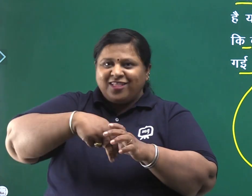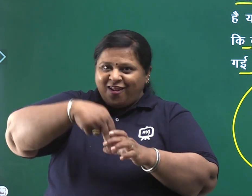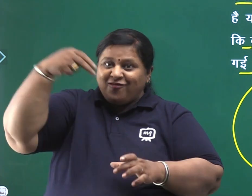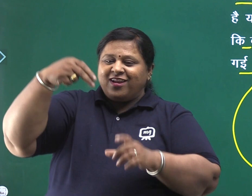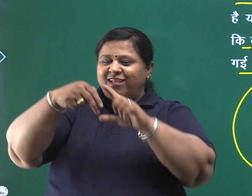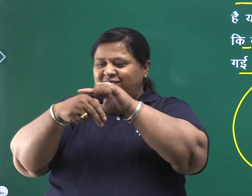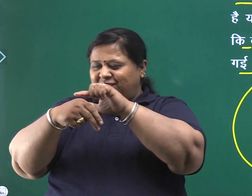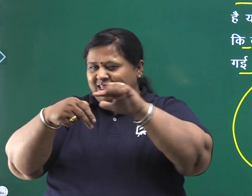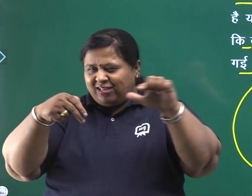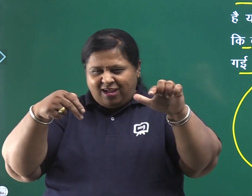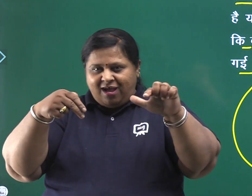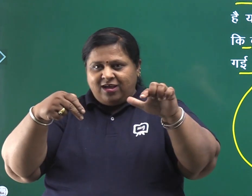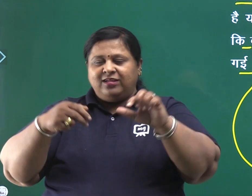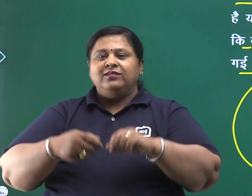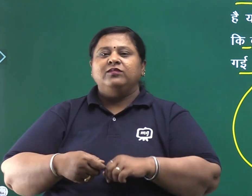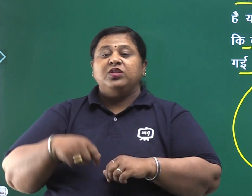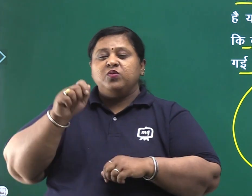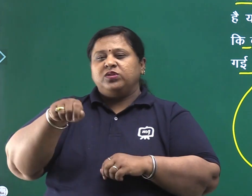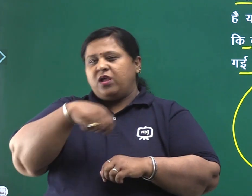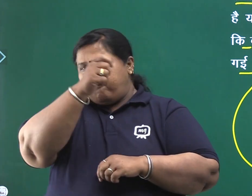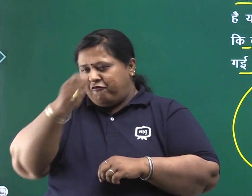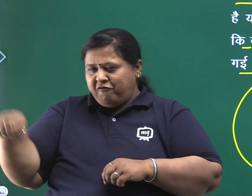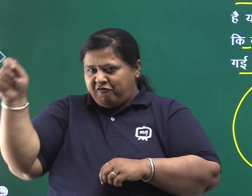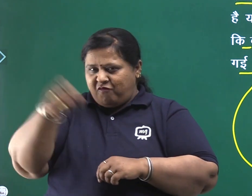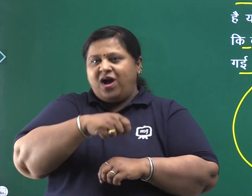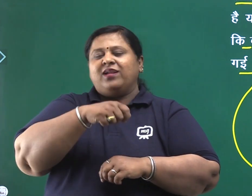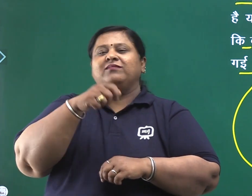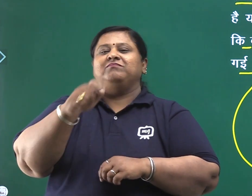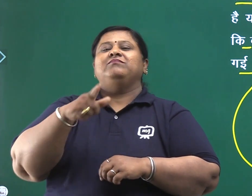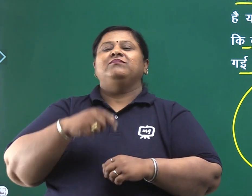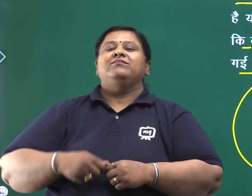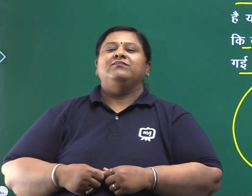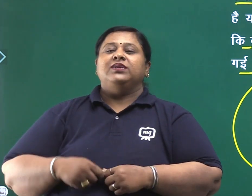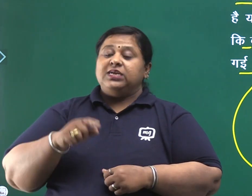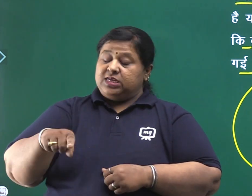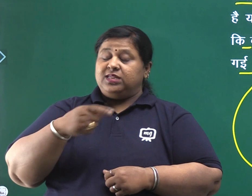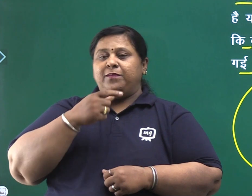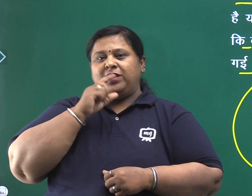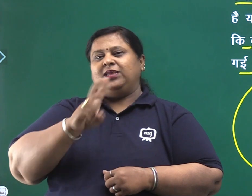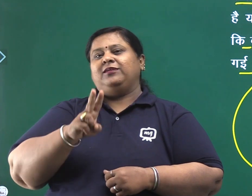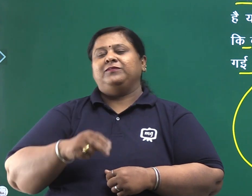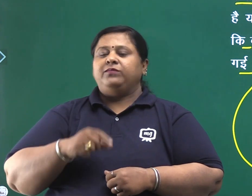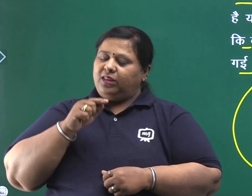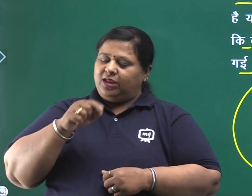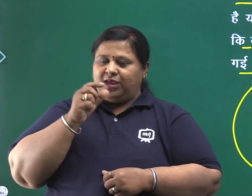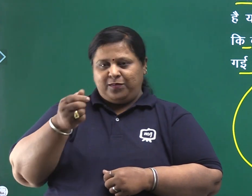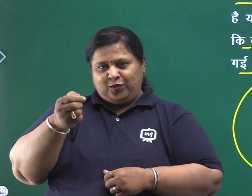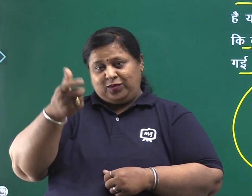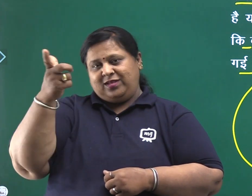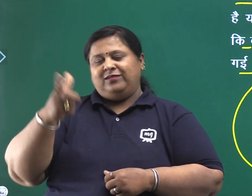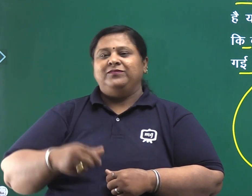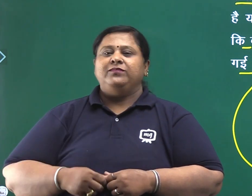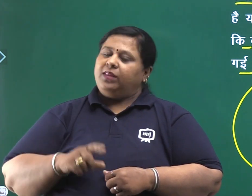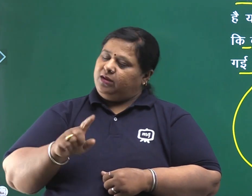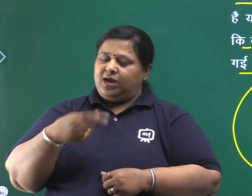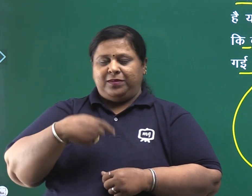तलवार की धार और उससे किया हुआ वार, इसी बात की कीमत होती है।